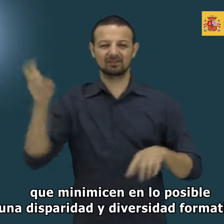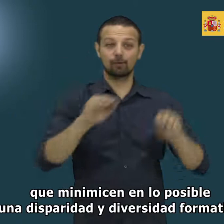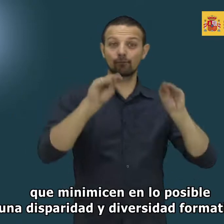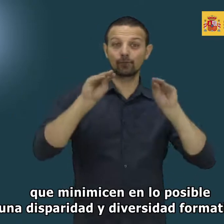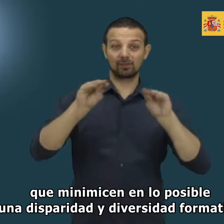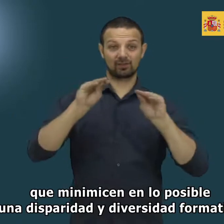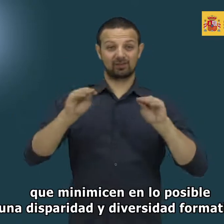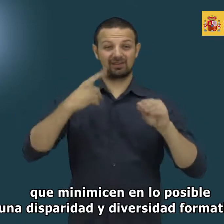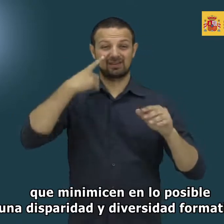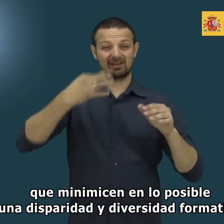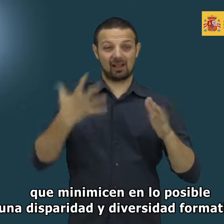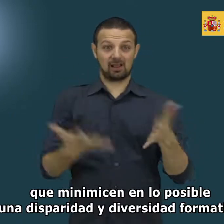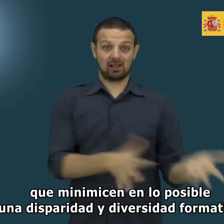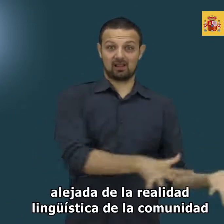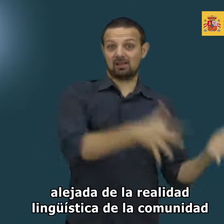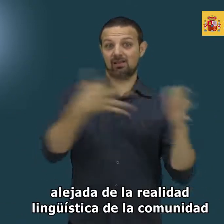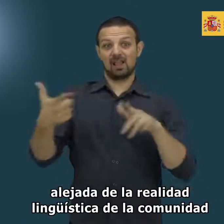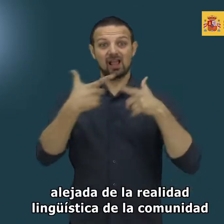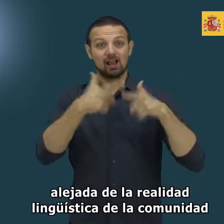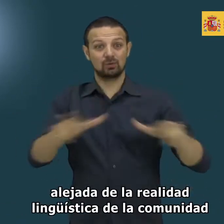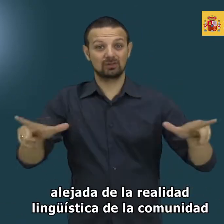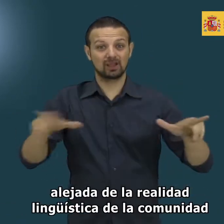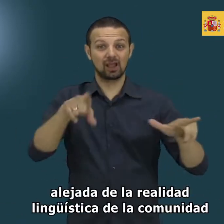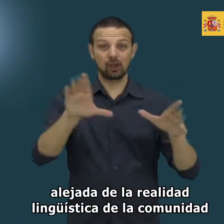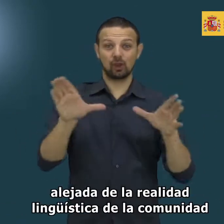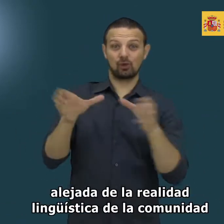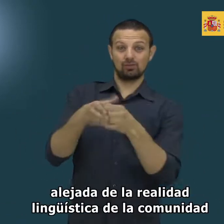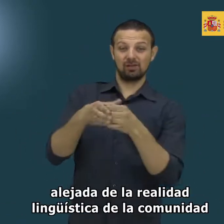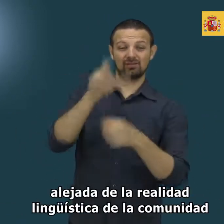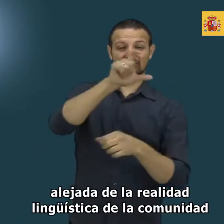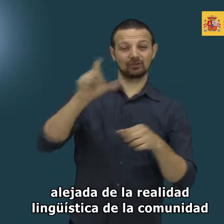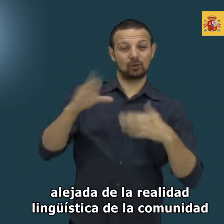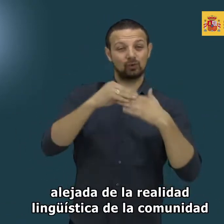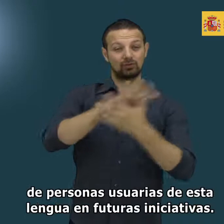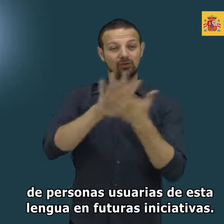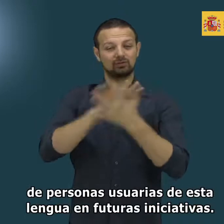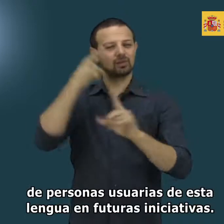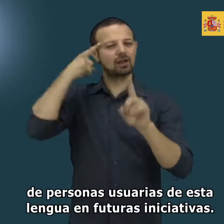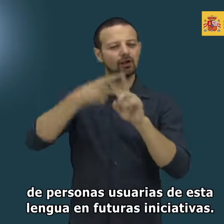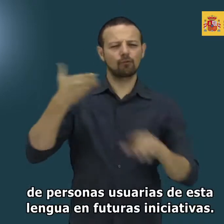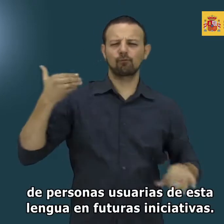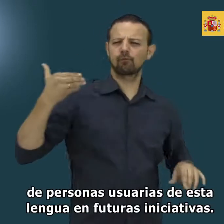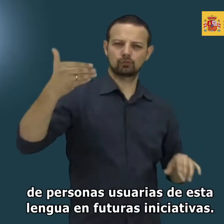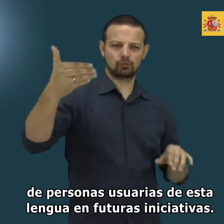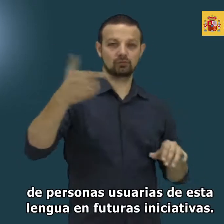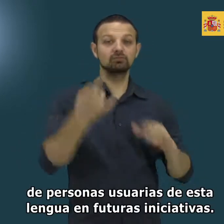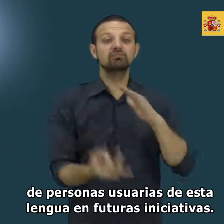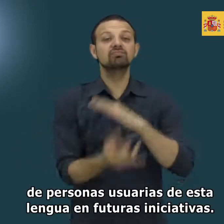disparidad y diversidad formativa alejada de la realidad lingüística de la comunidad de personas usuarias de esta lengua en futuras iniciativas.